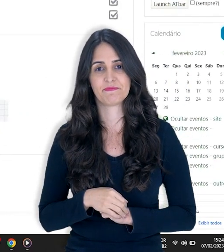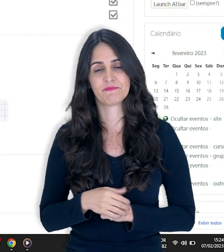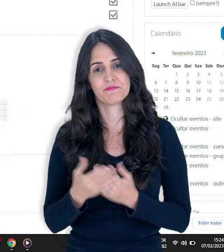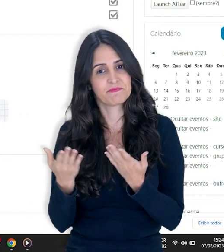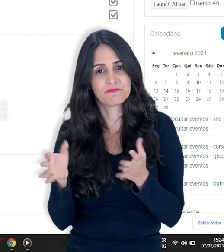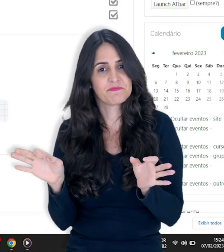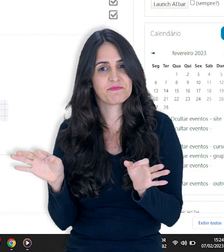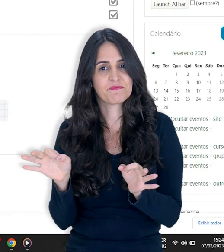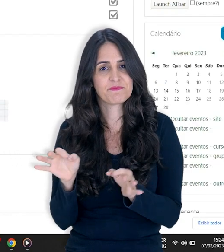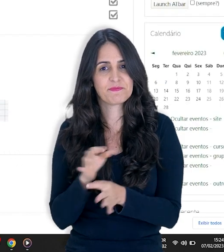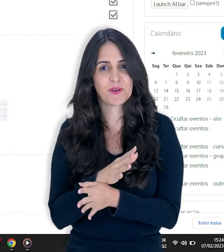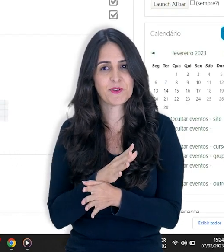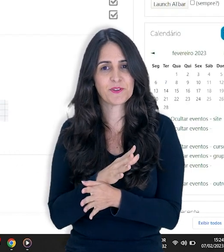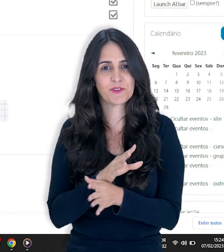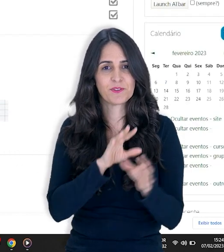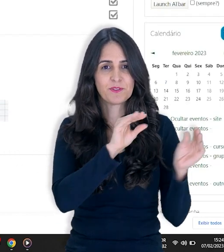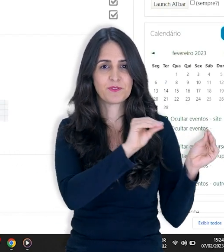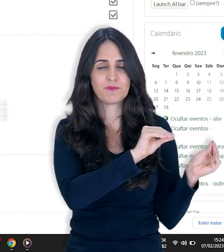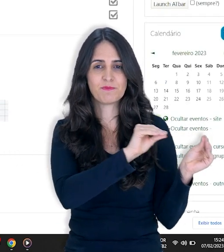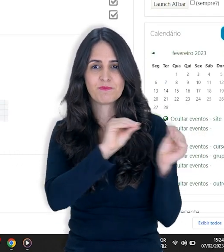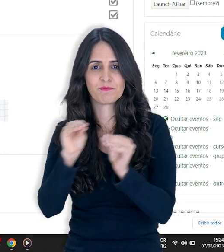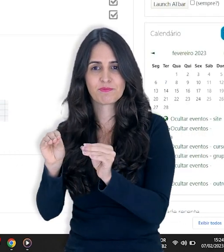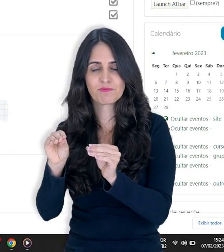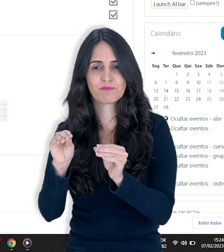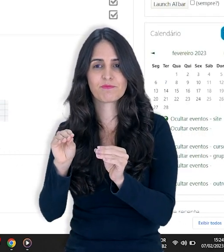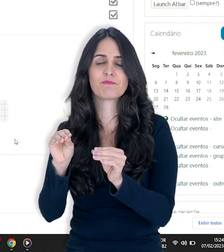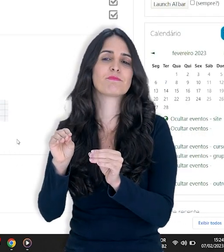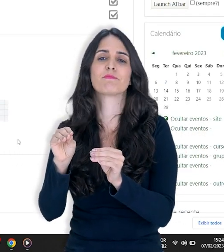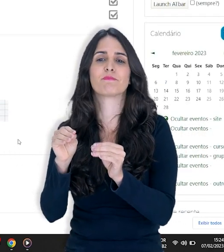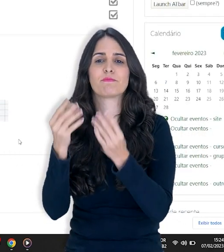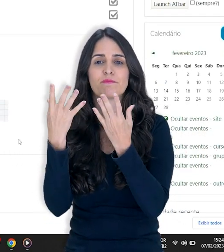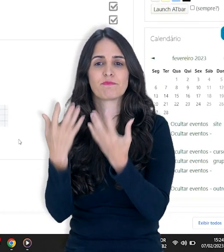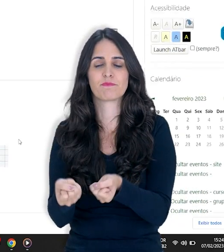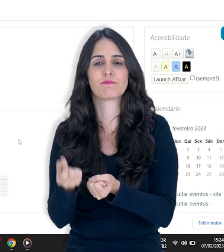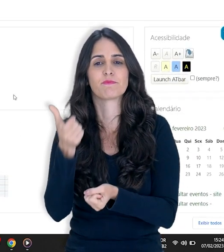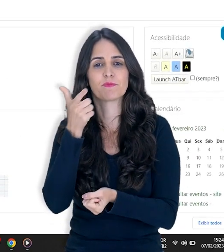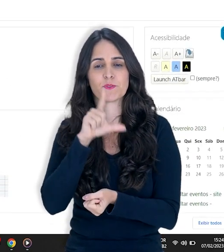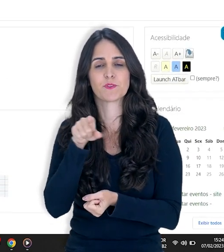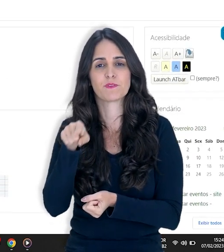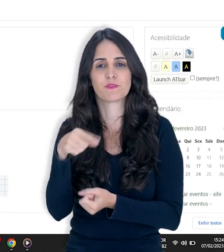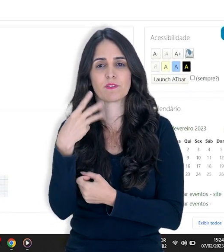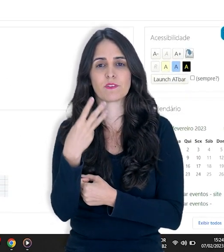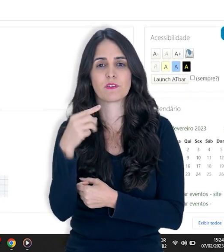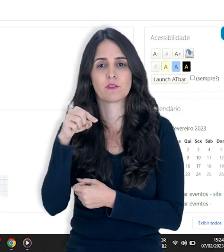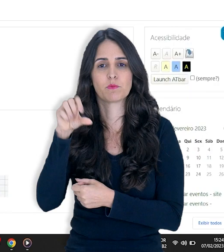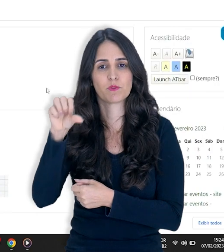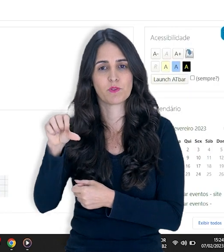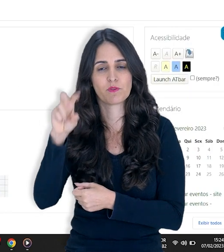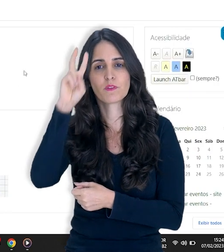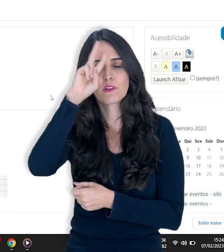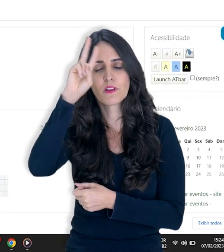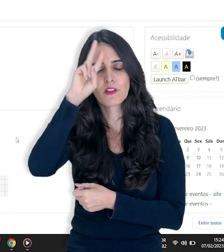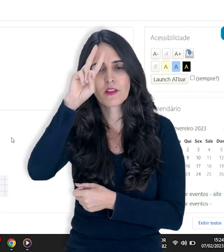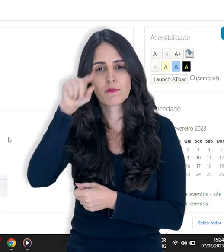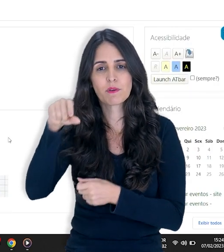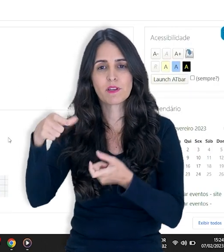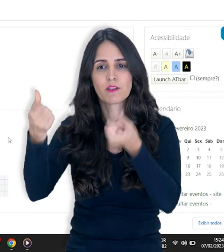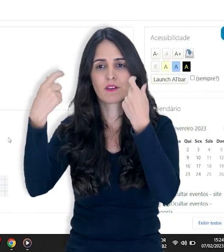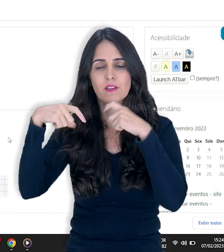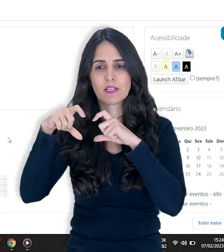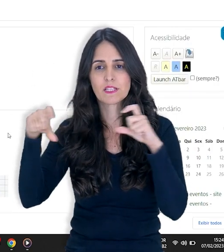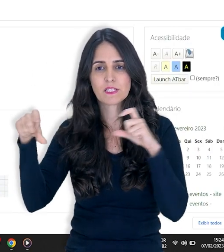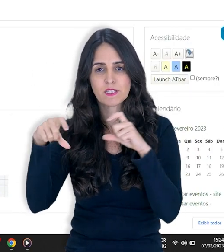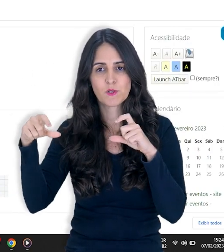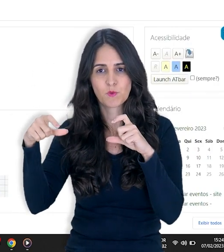a atividade está restaurada aqui. E você pode verificar que ele estava na segunda, no segundo tópico,